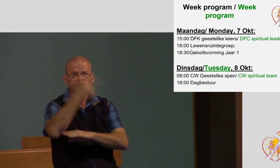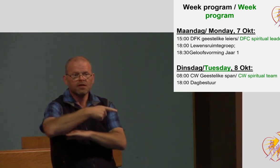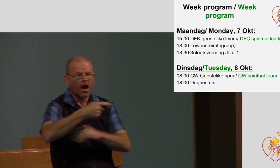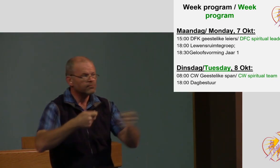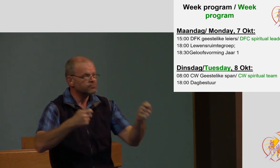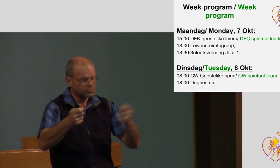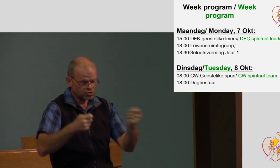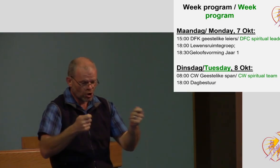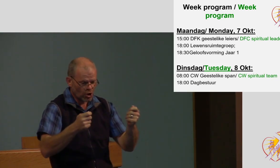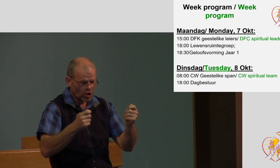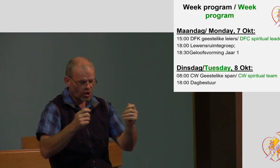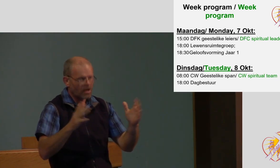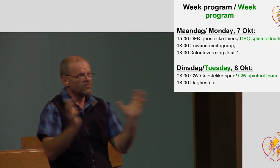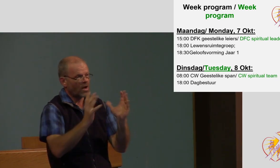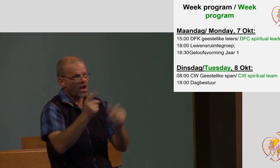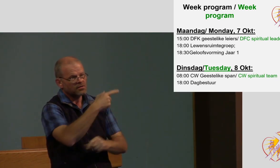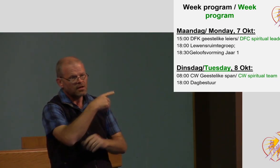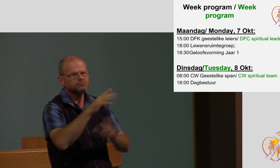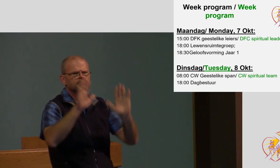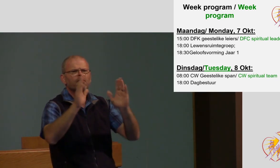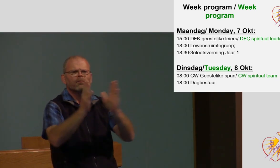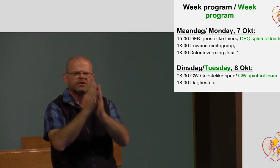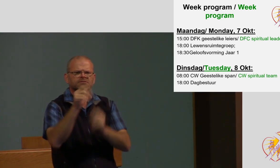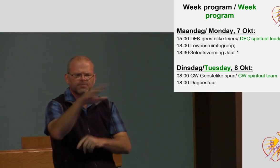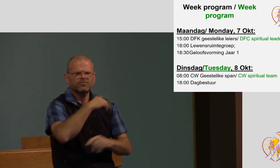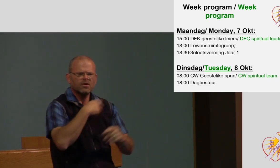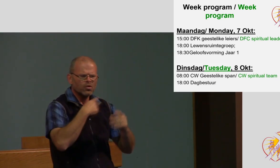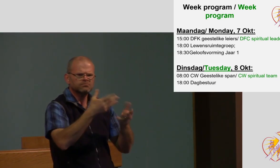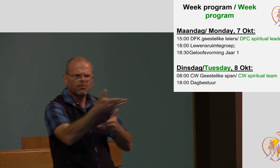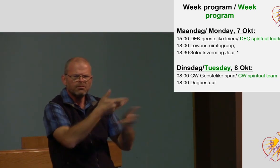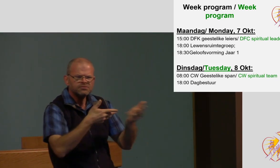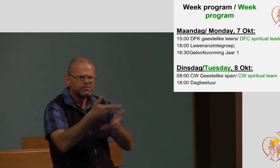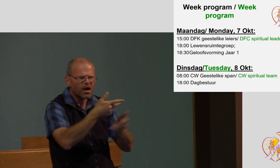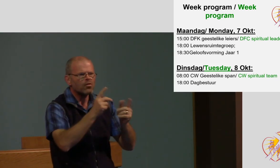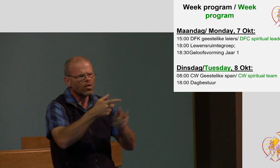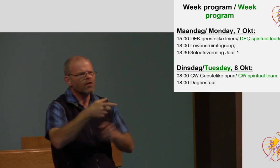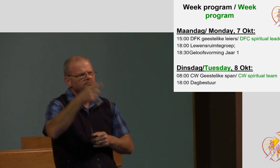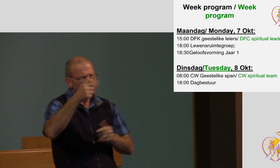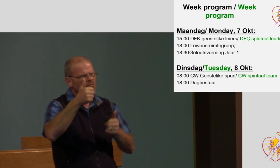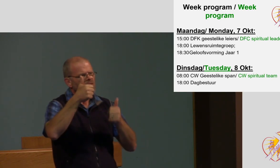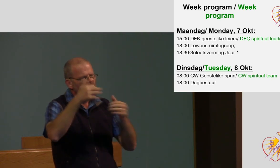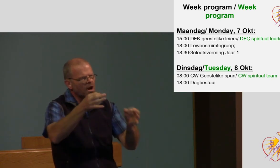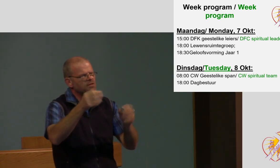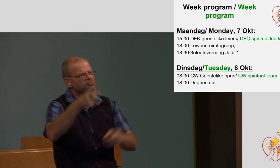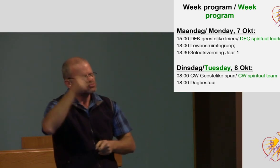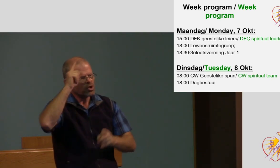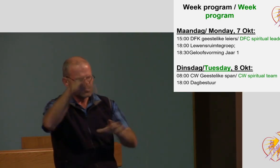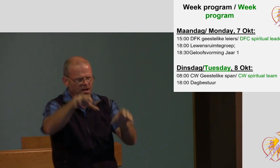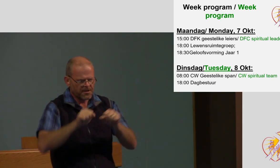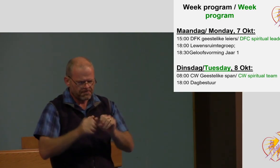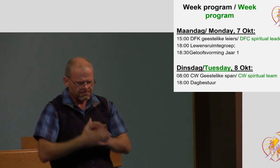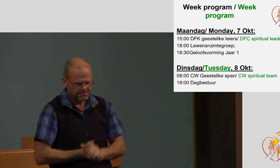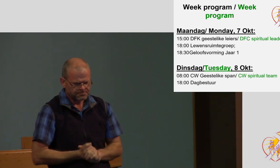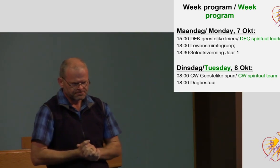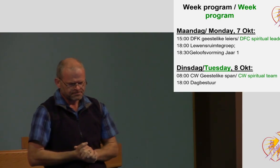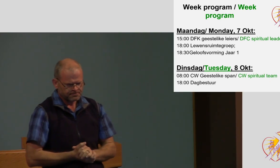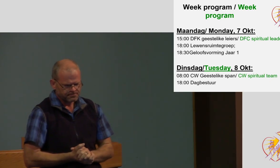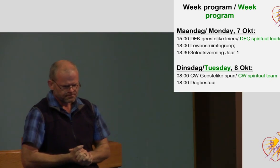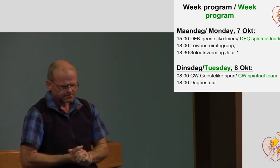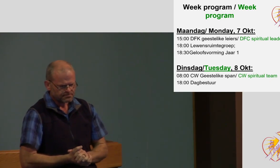Dinsdag aand dagbestuur 6:00 vergadering en doen voorbidding ook vir die besluite wat